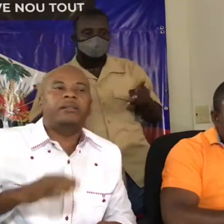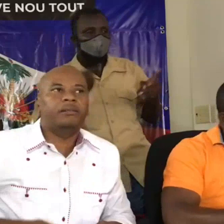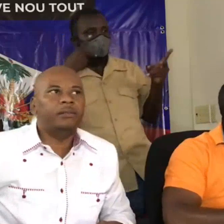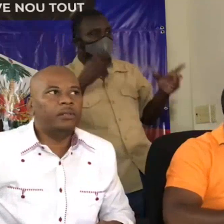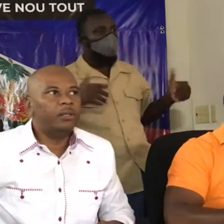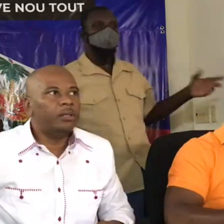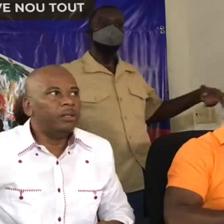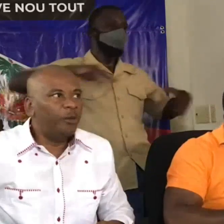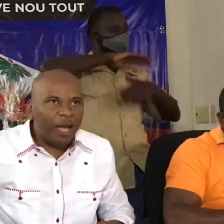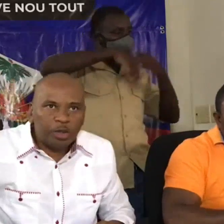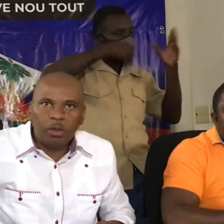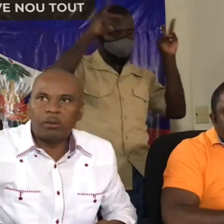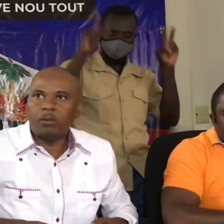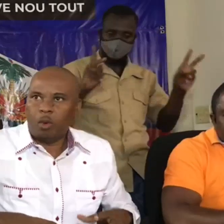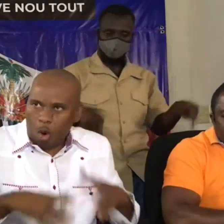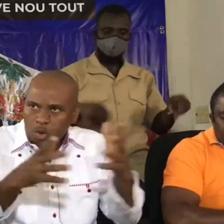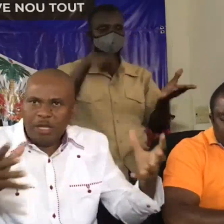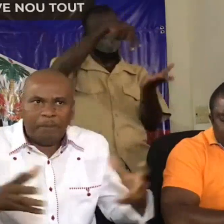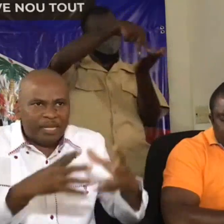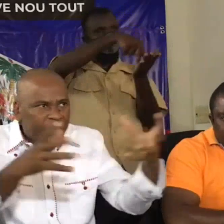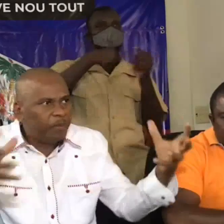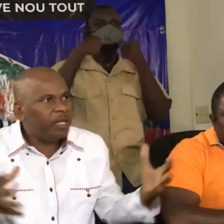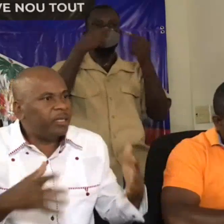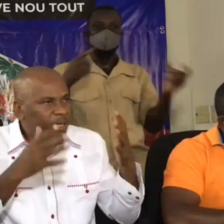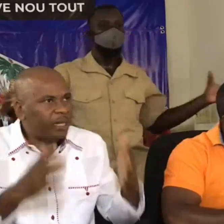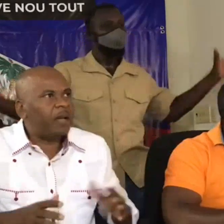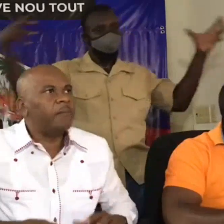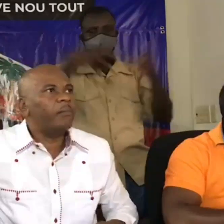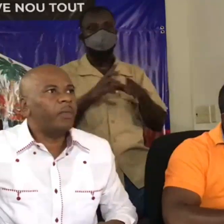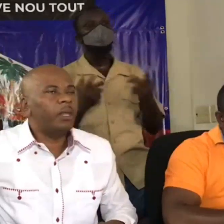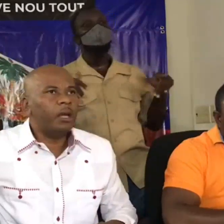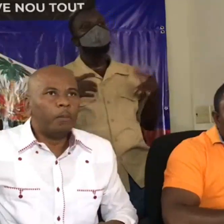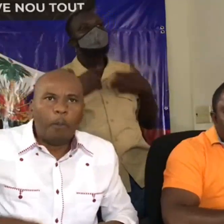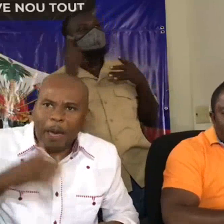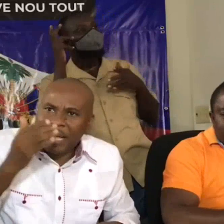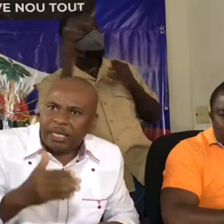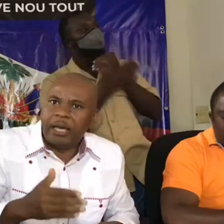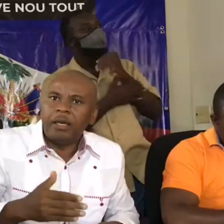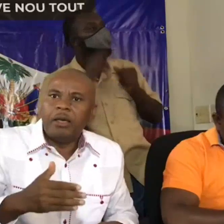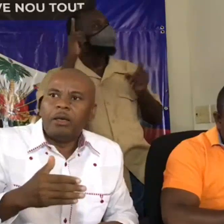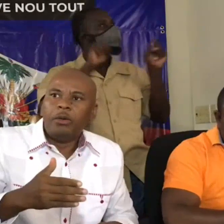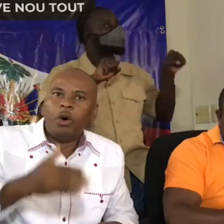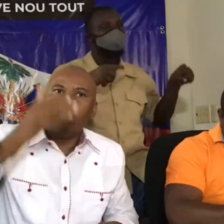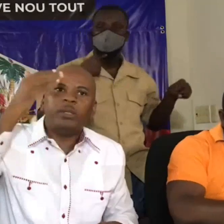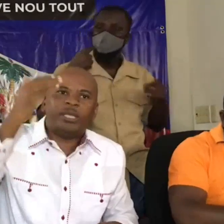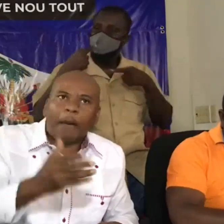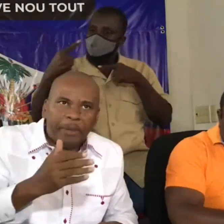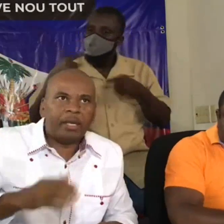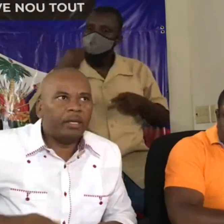disciplinaire, de façon ordonnée, principe, etc. Pour permettre que